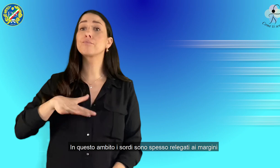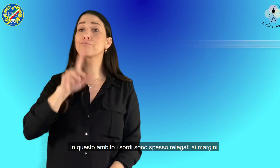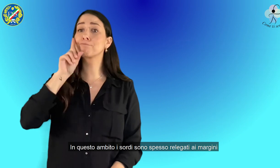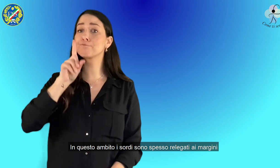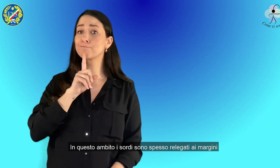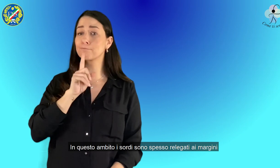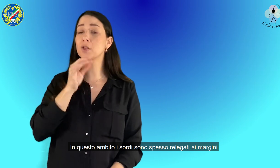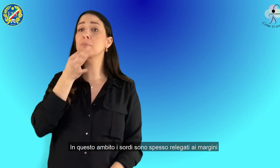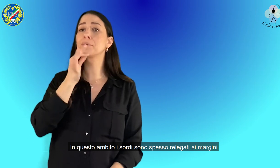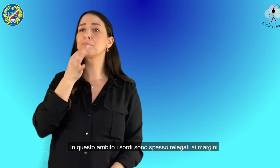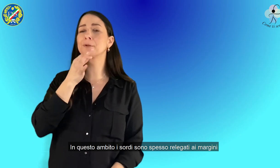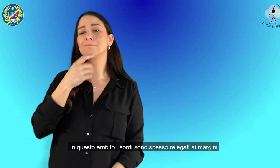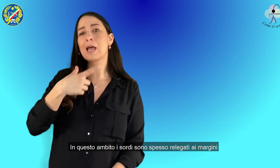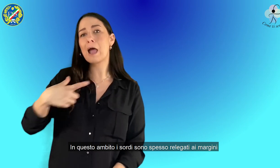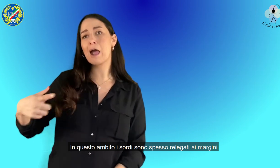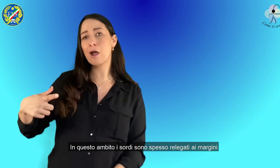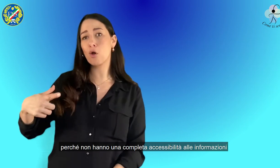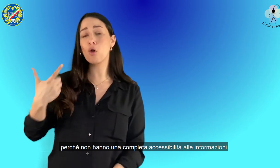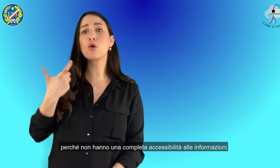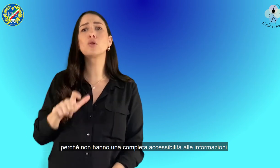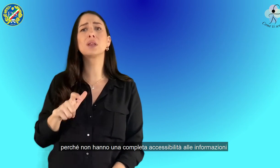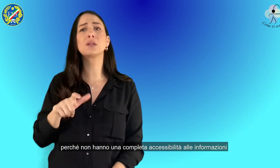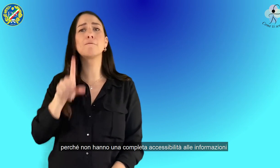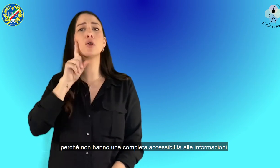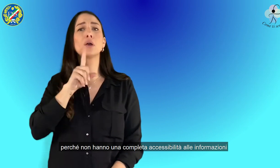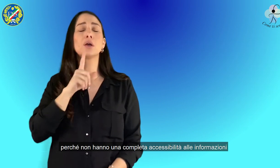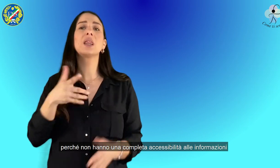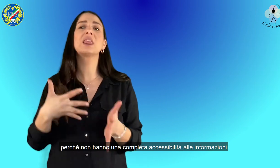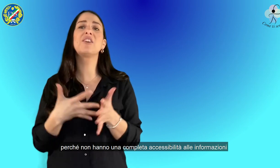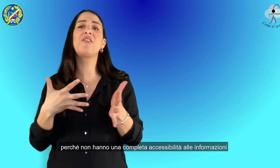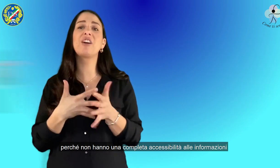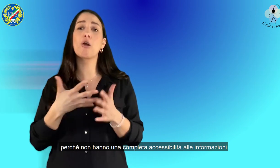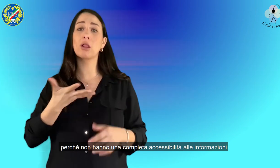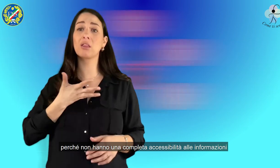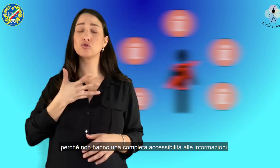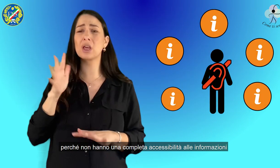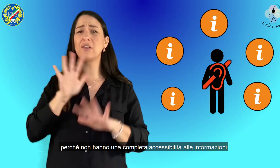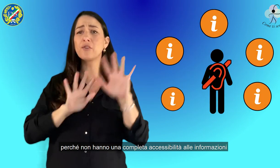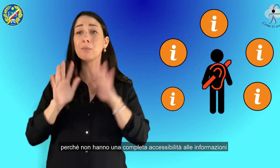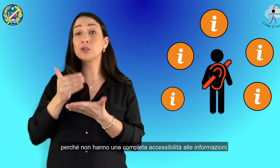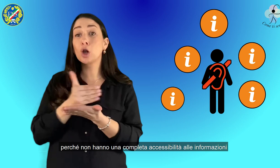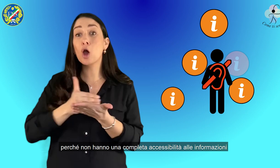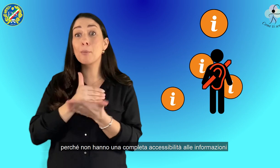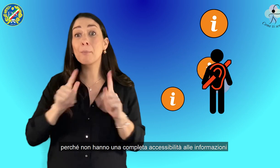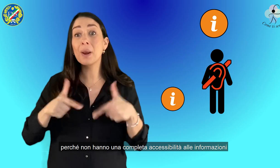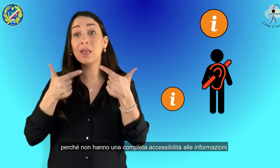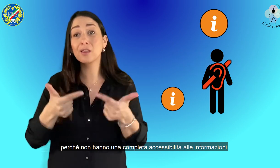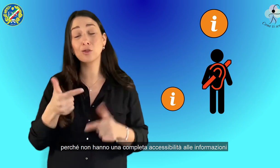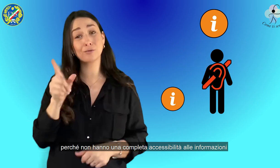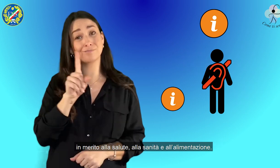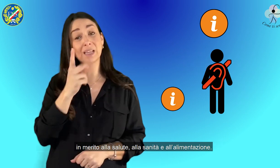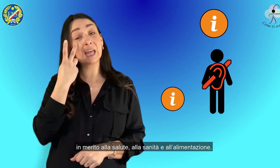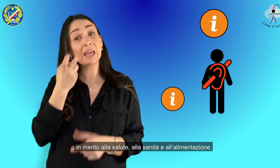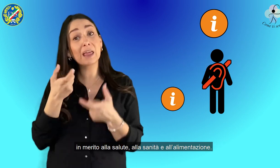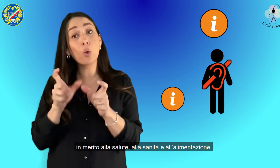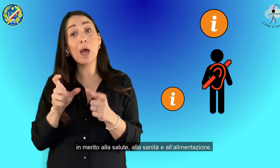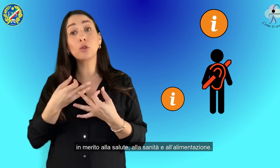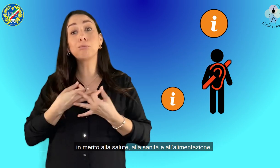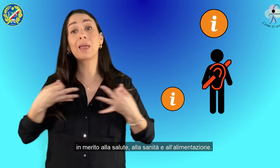emotivo, fisico e mentale. In questo ambito, i sordi sono spesso relegate ai margini perché non hanno una completa